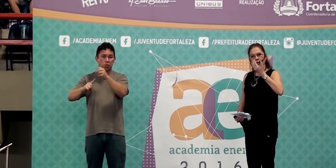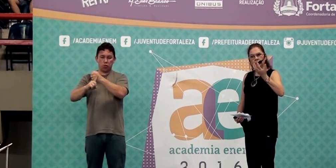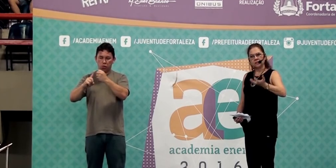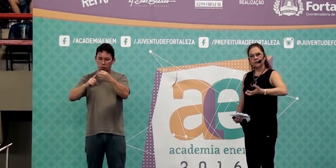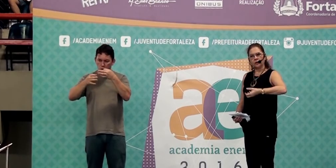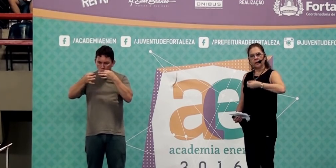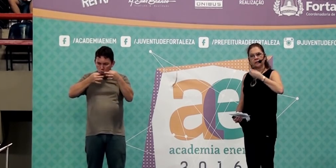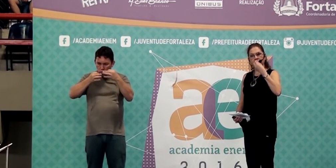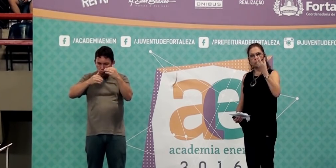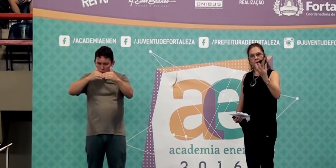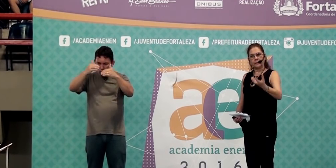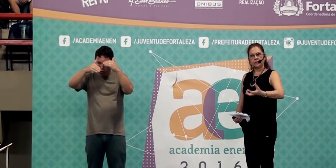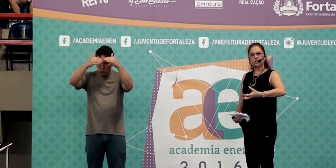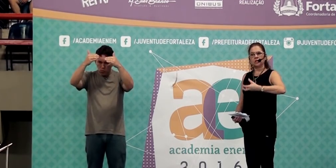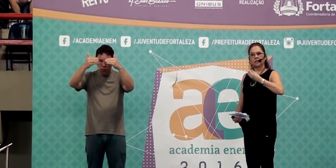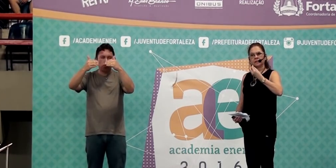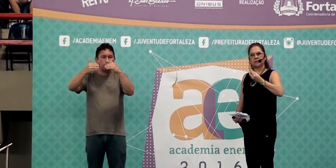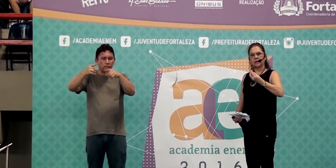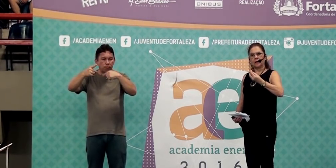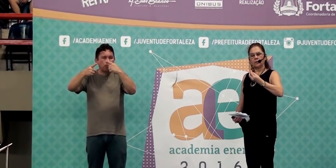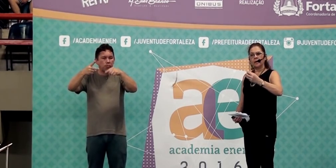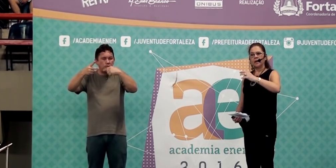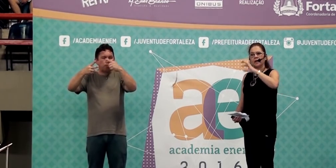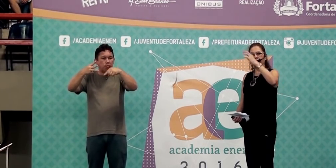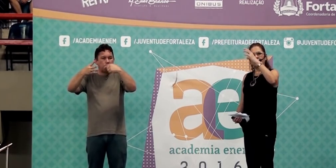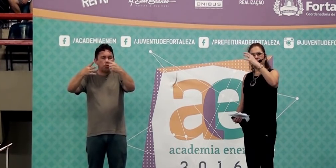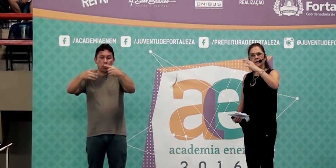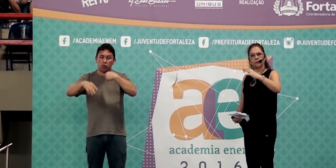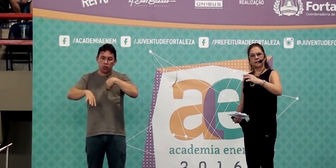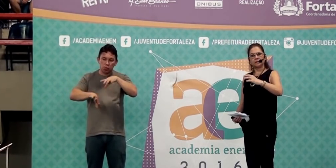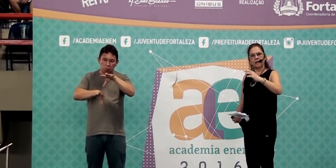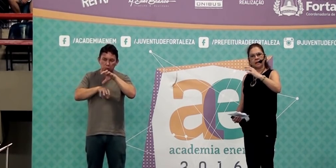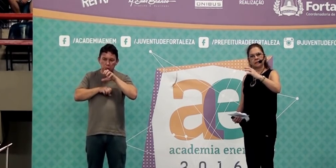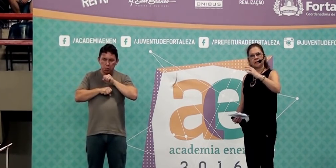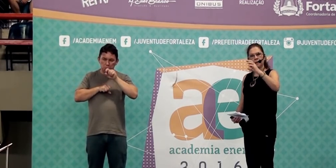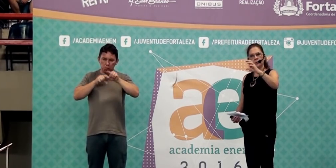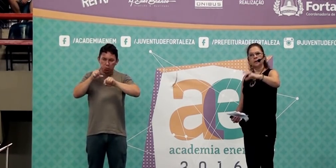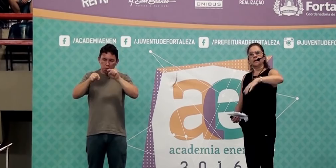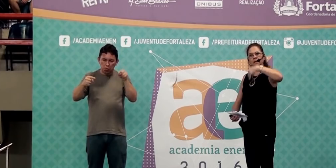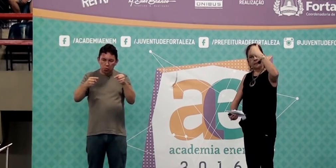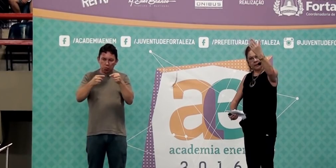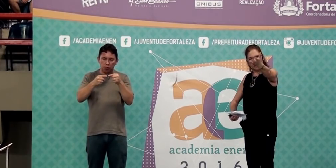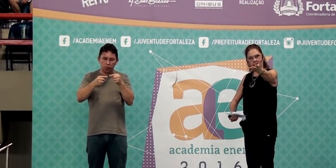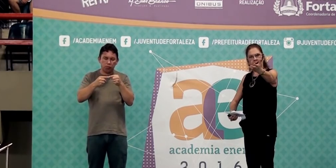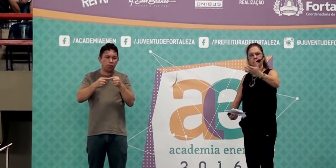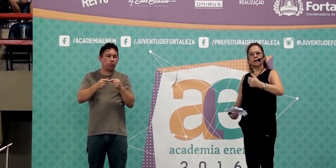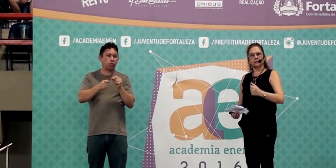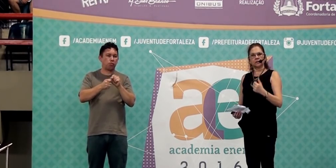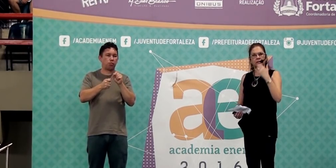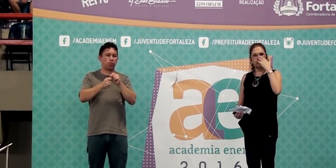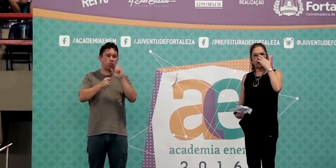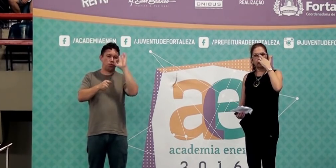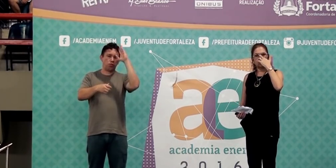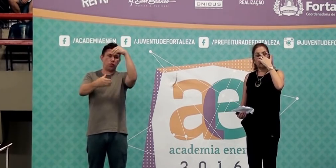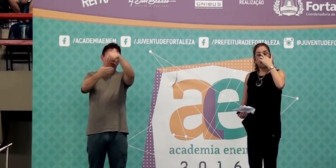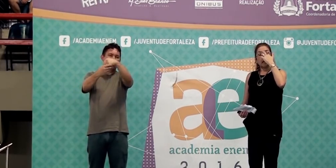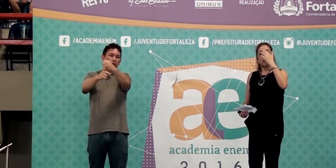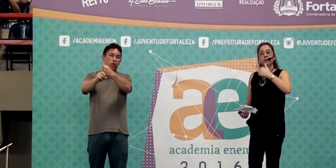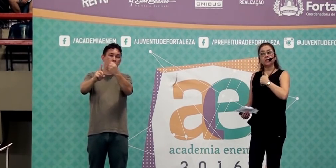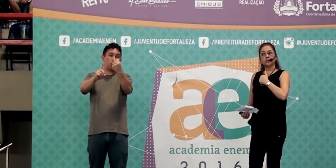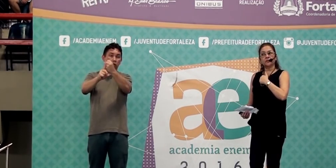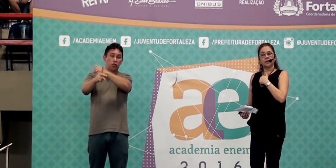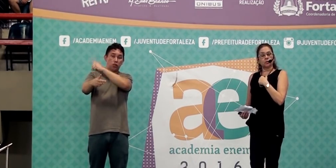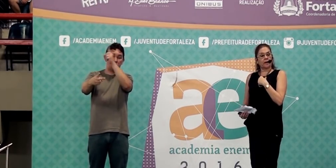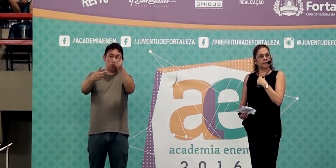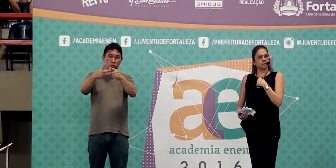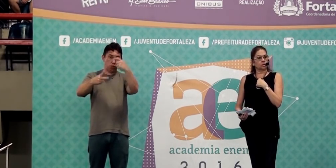as opiniões forem sendo repetidas e tal, ele fazer uma seleção e aplicar na sociedade. E